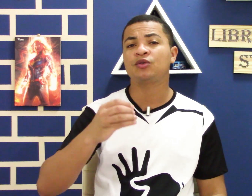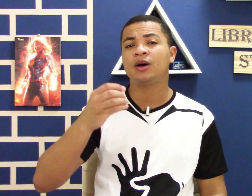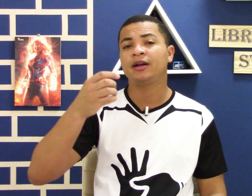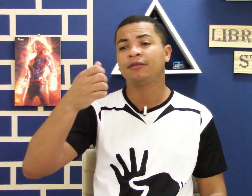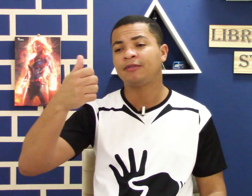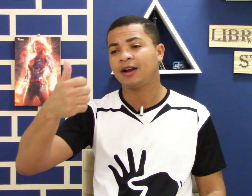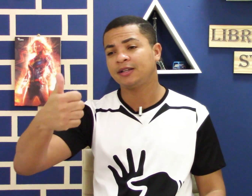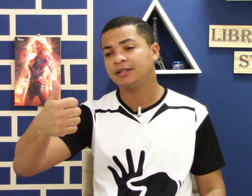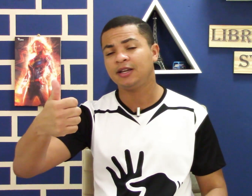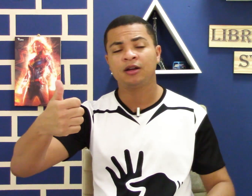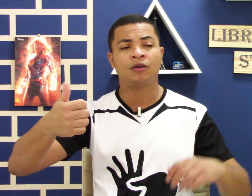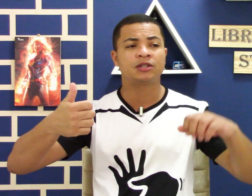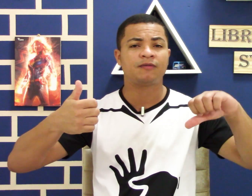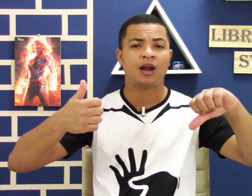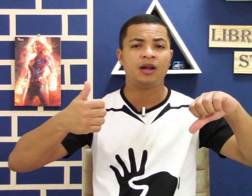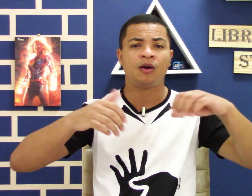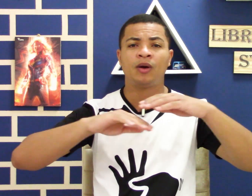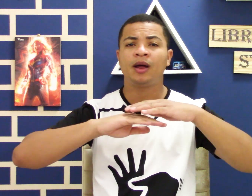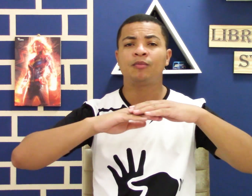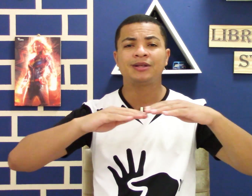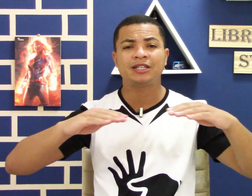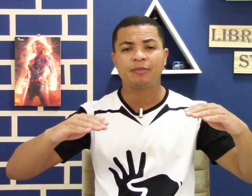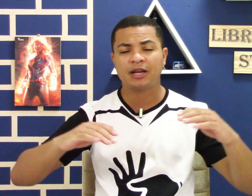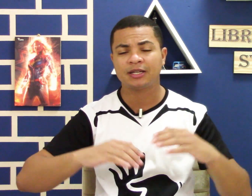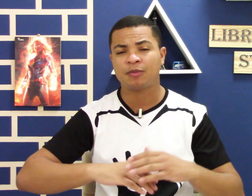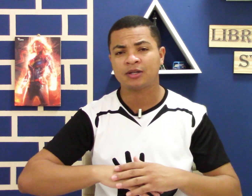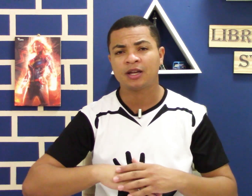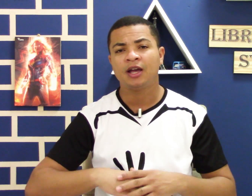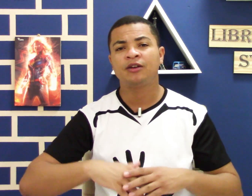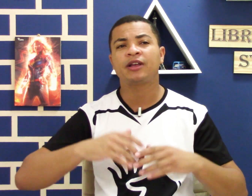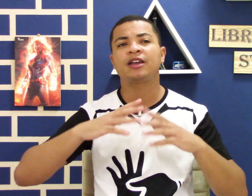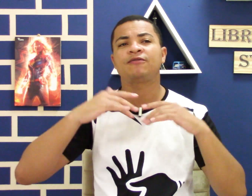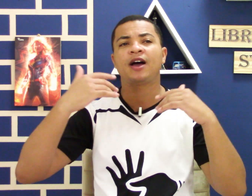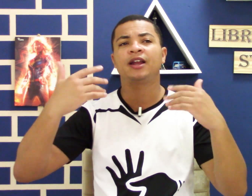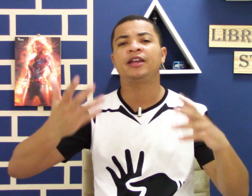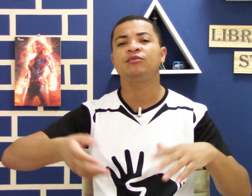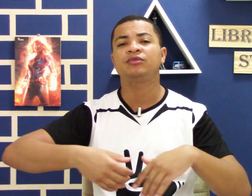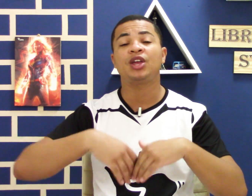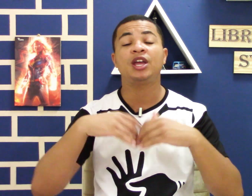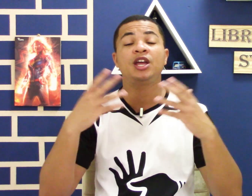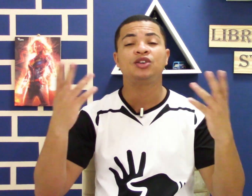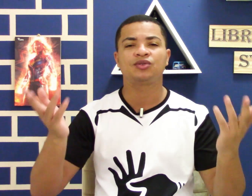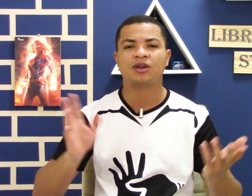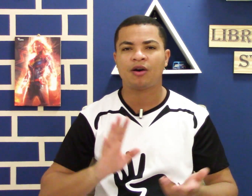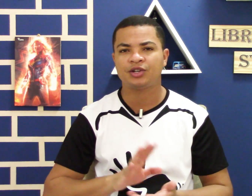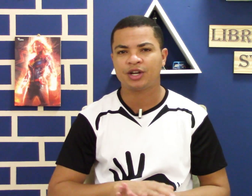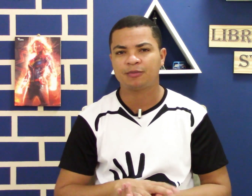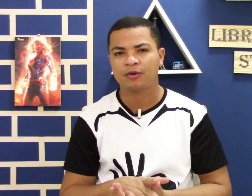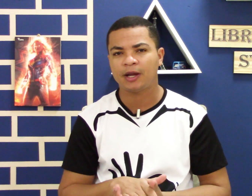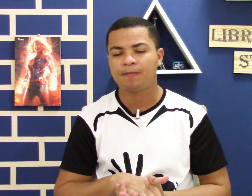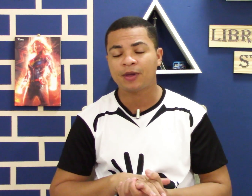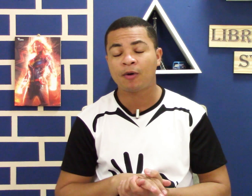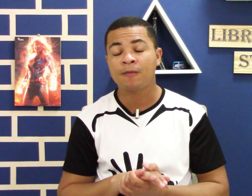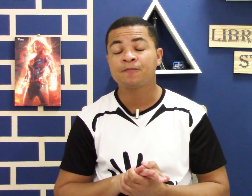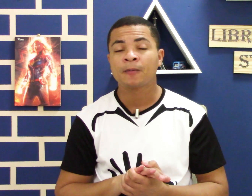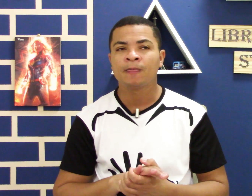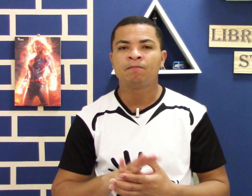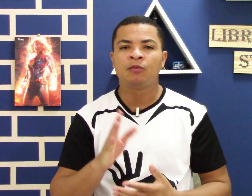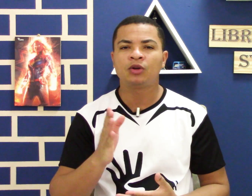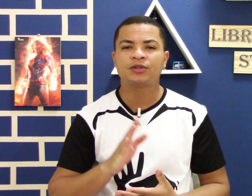pessoa fala sim ou se fala não. Uma simples resposta. Não quer que fale aí um texto na hora de responder, tá bom? Um outro sinal